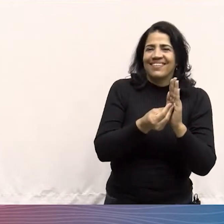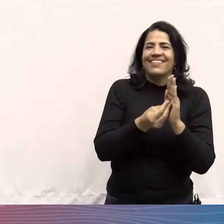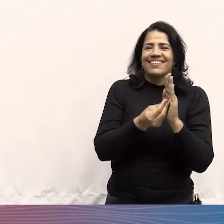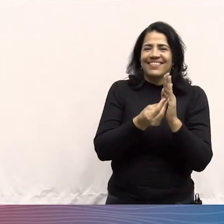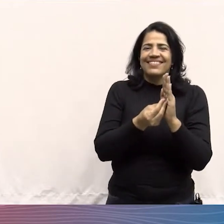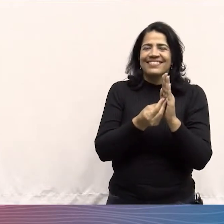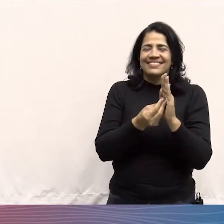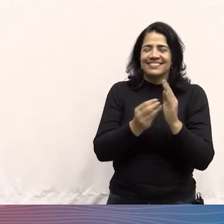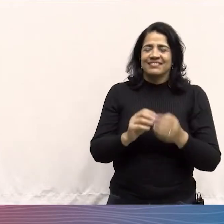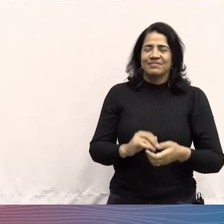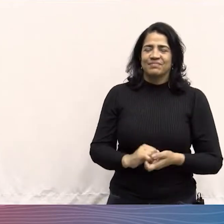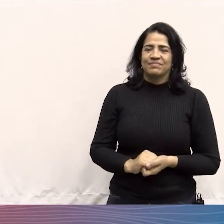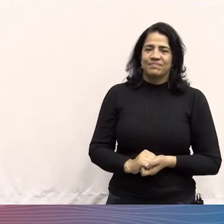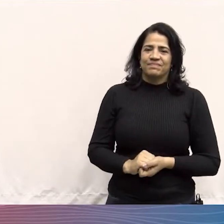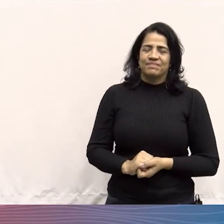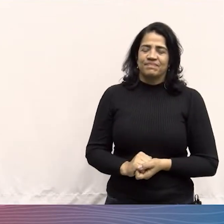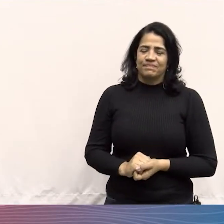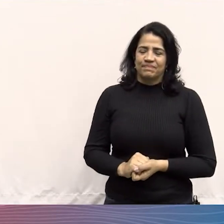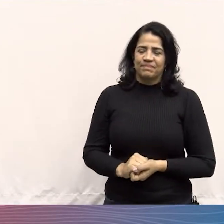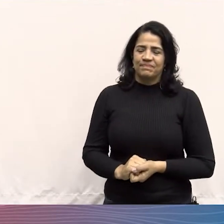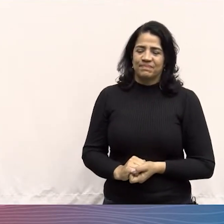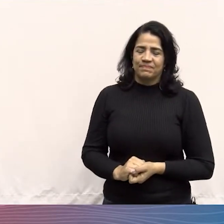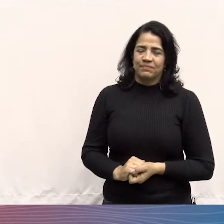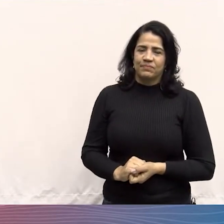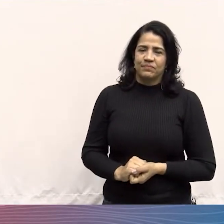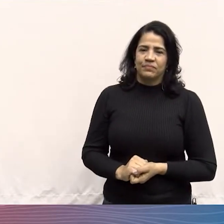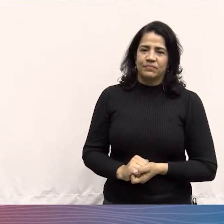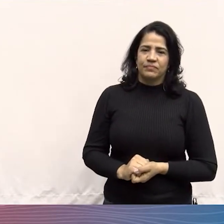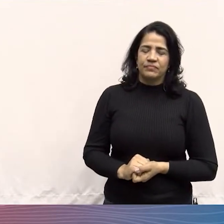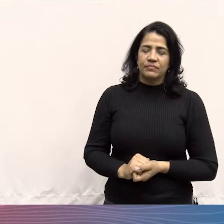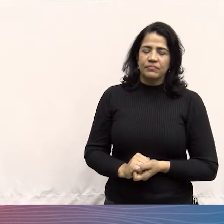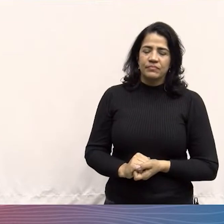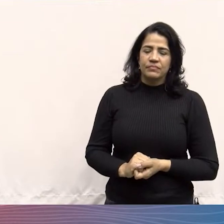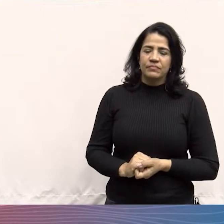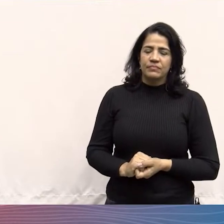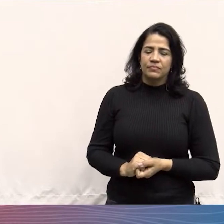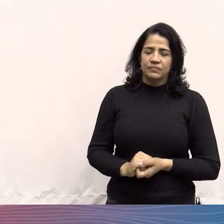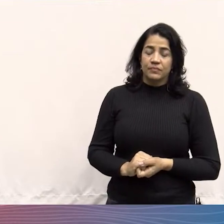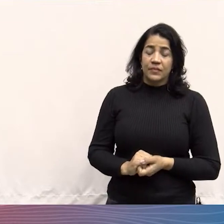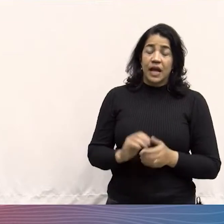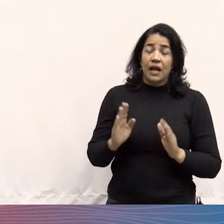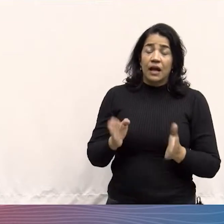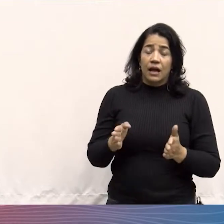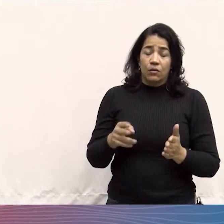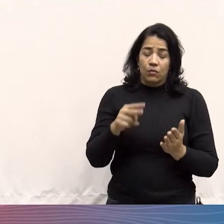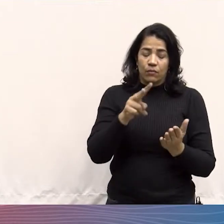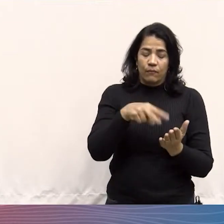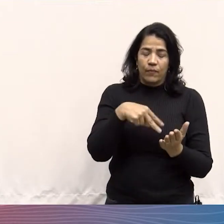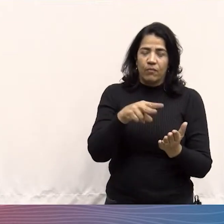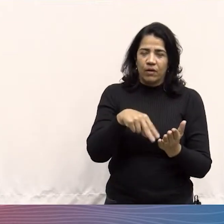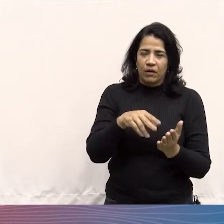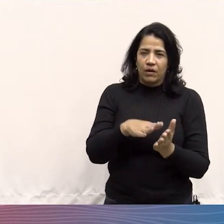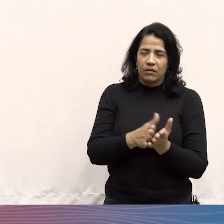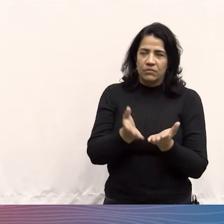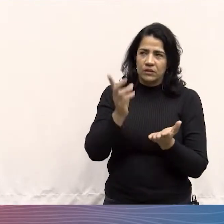Acredita em mim, Senhor Jesus. Depois vamos ver Daniel capítulo